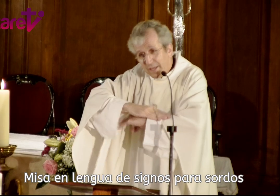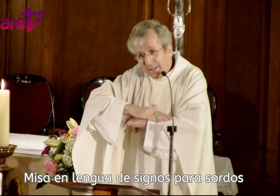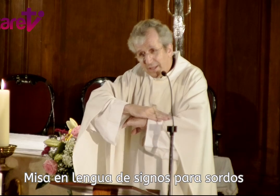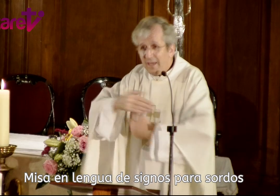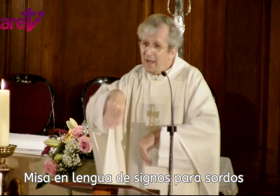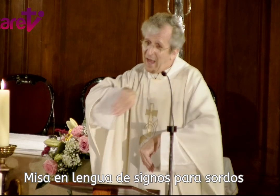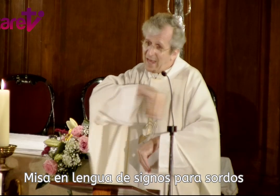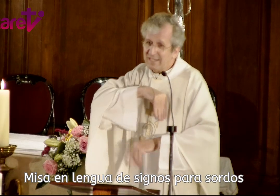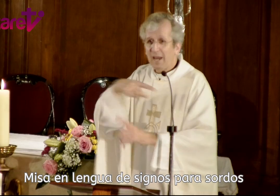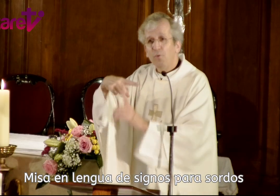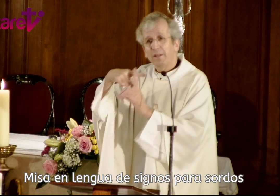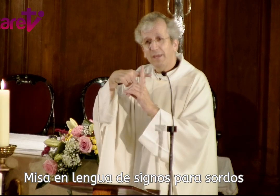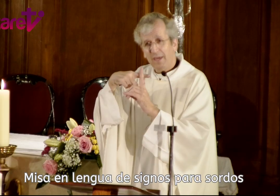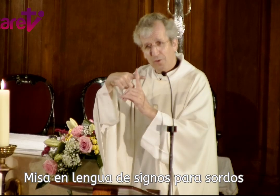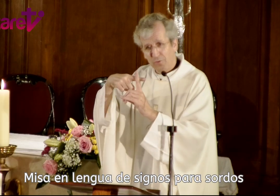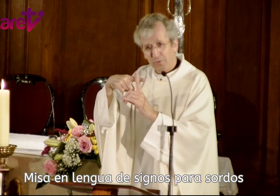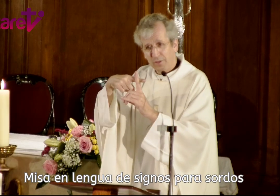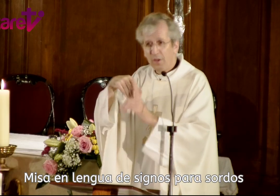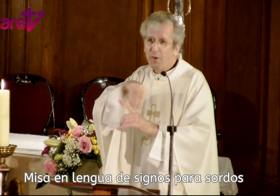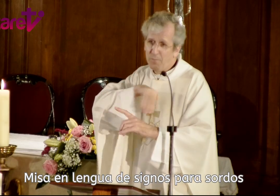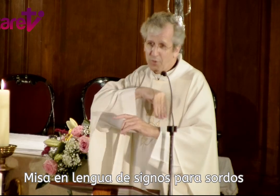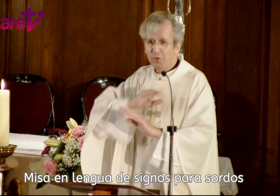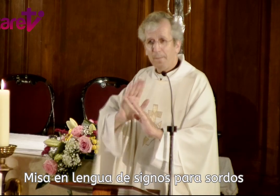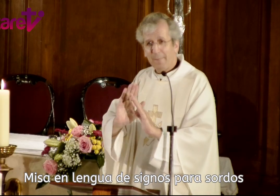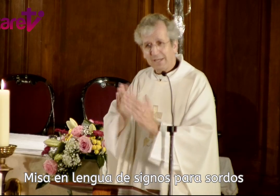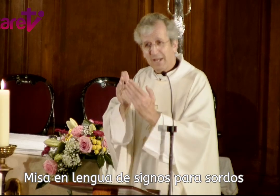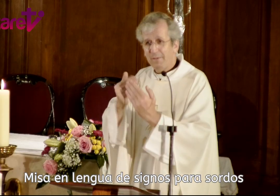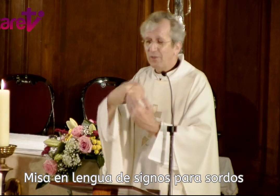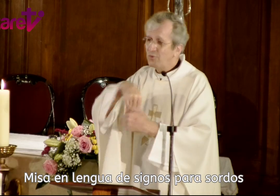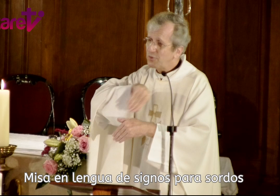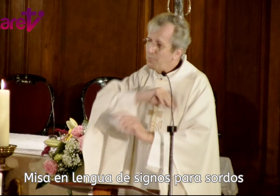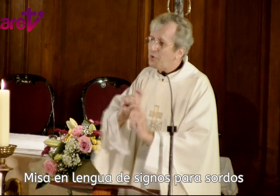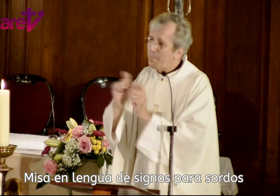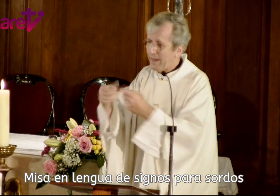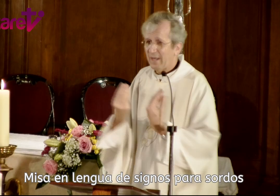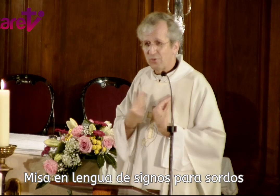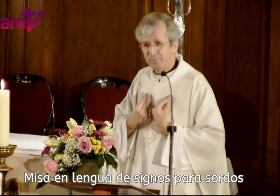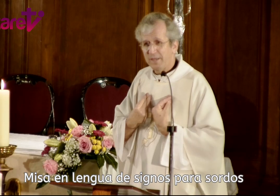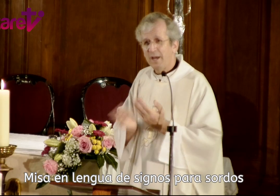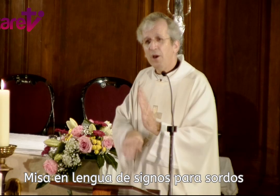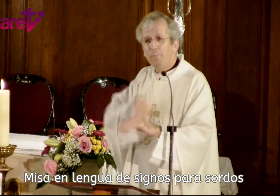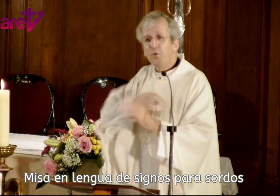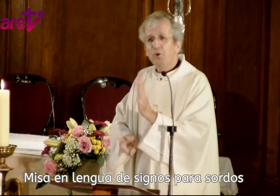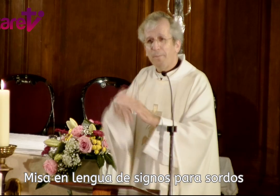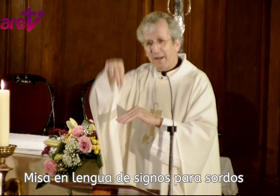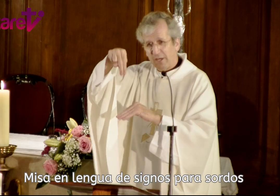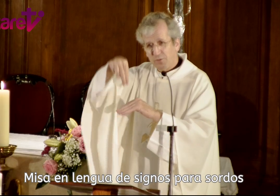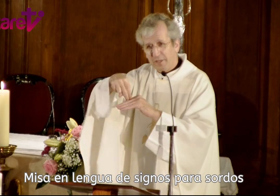obediente hasta la muerte en cruz. Murió para salvarnos, murió para darnos vida, murió para resucitar